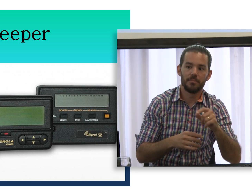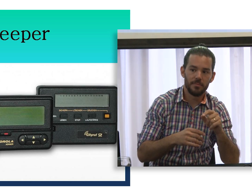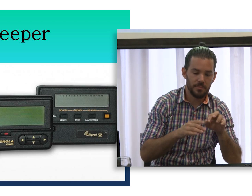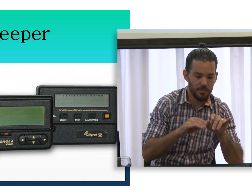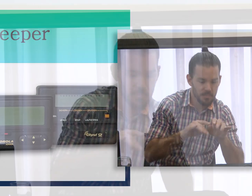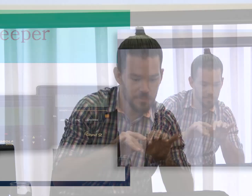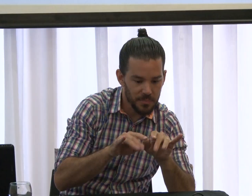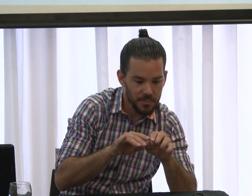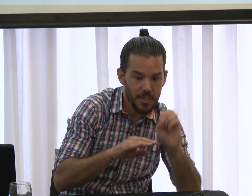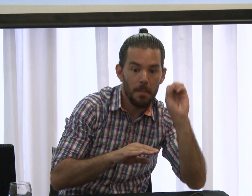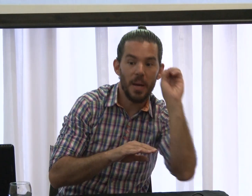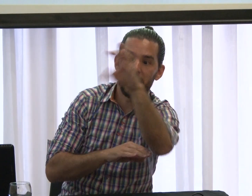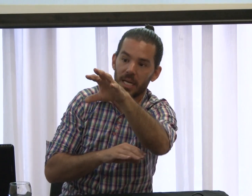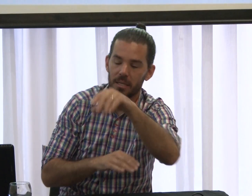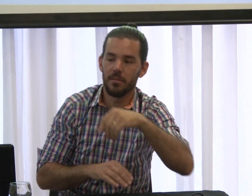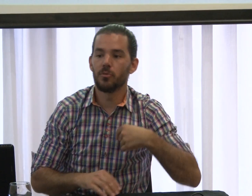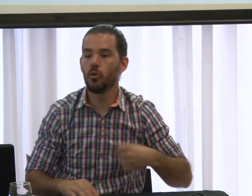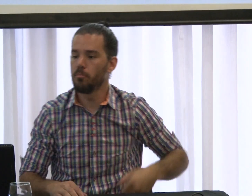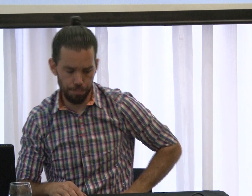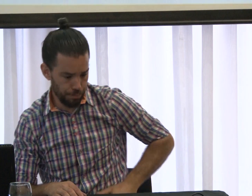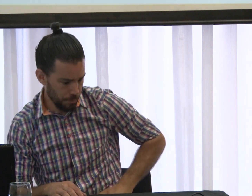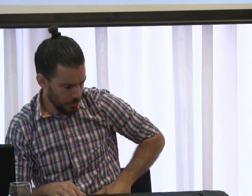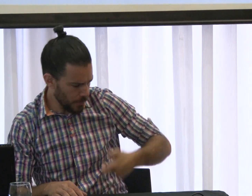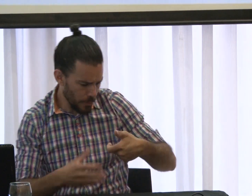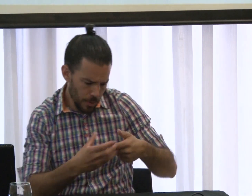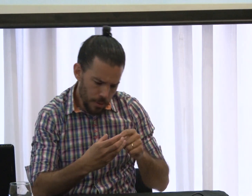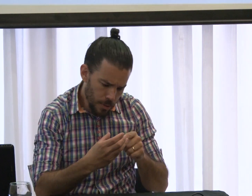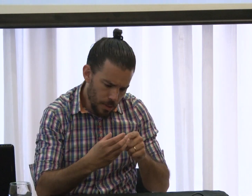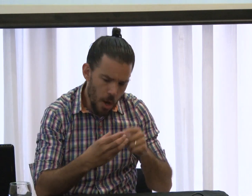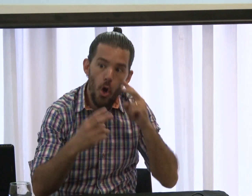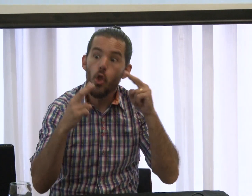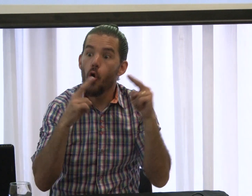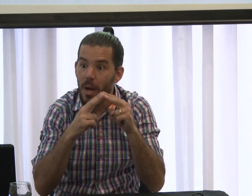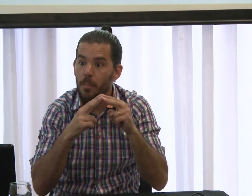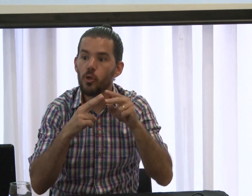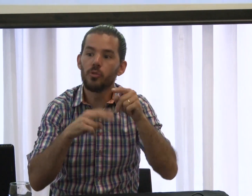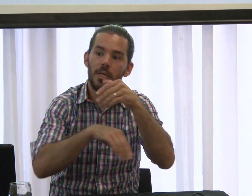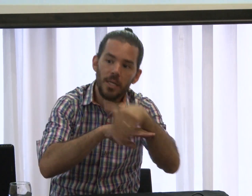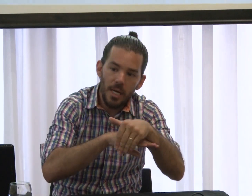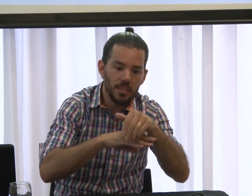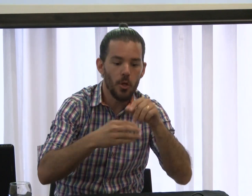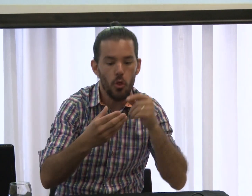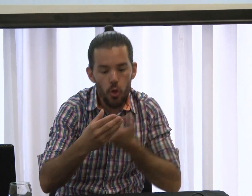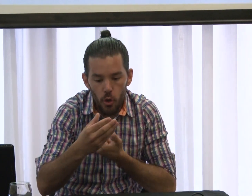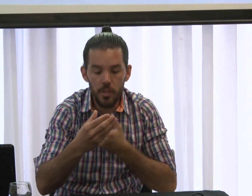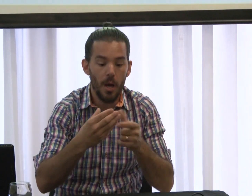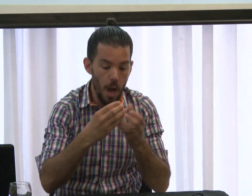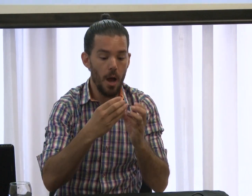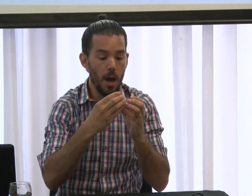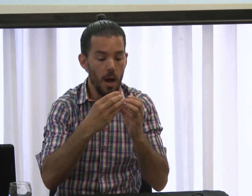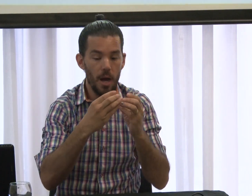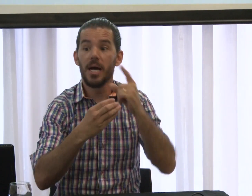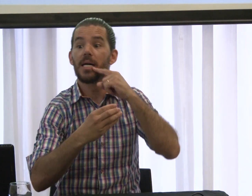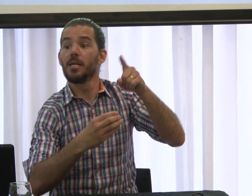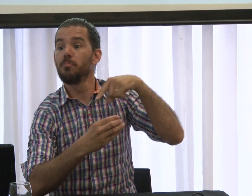y avisaban, marcaban un número y entonces mandaban un mensaje, vibraba y decía, por ejemplo, nos vemos en alguna calle, dónde y